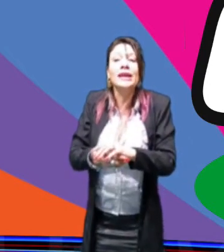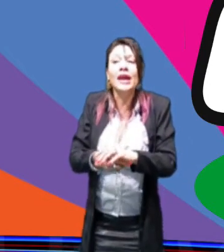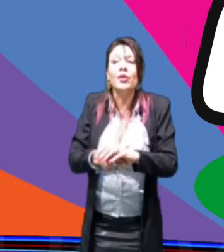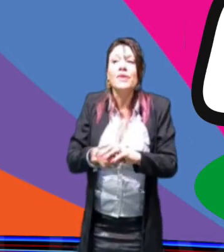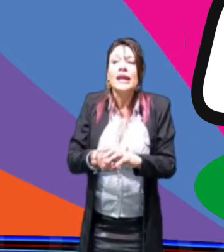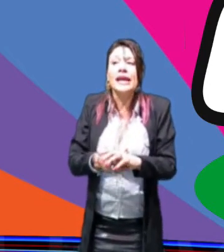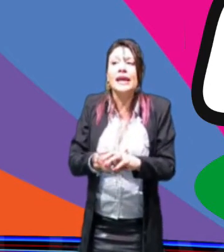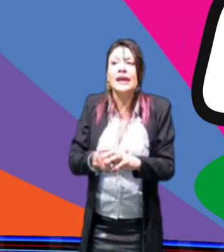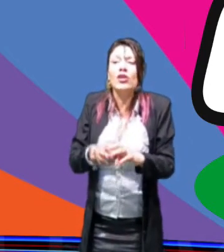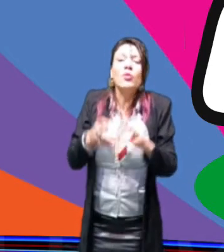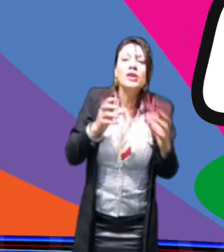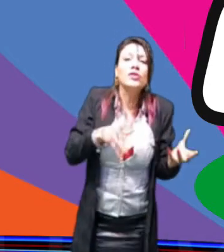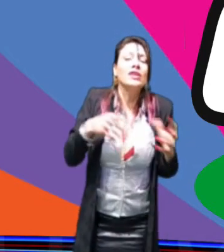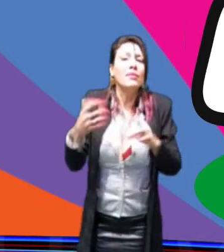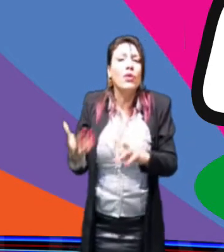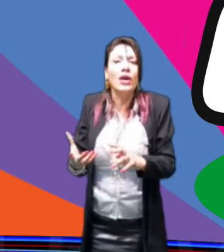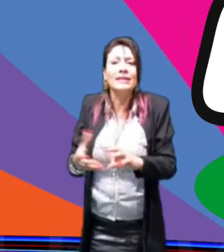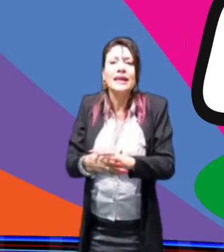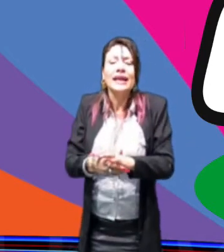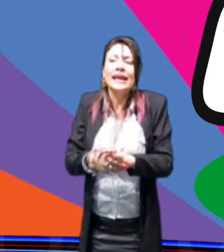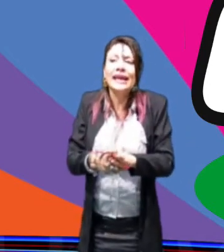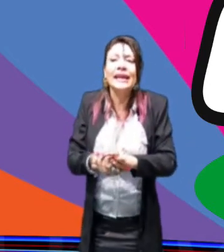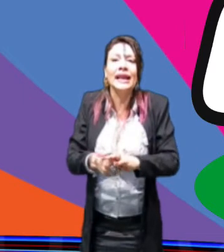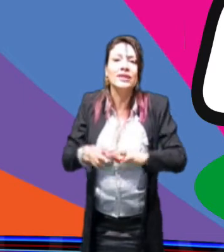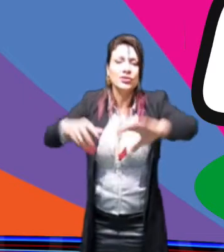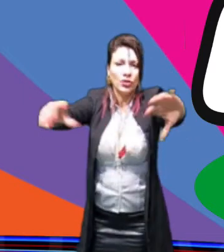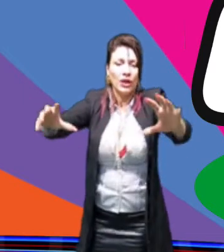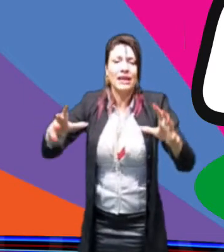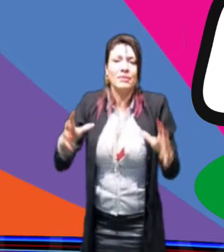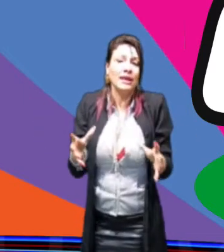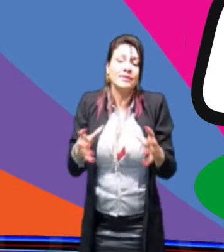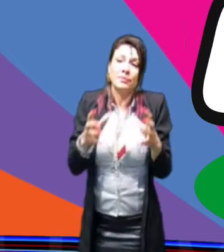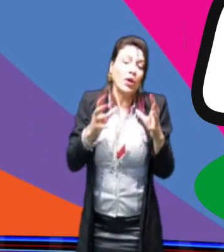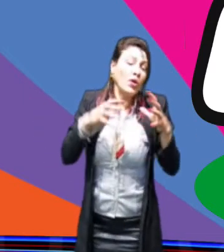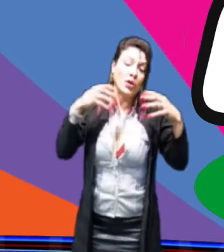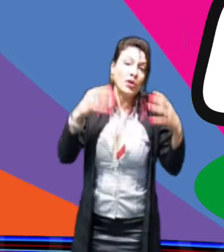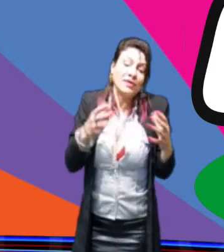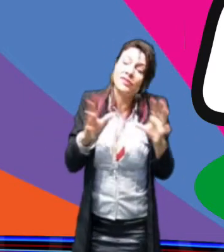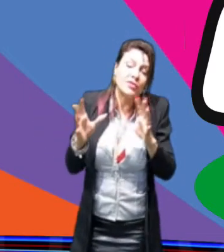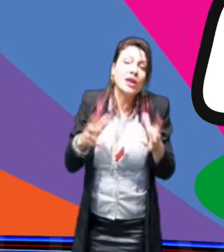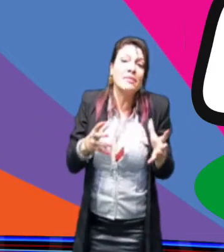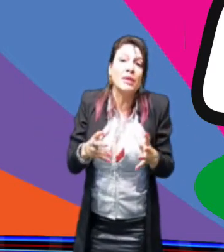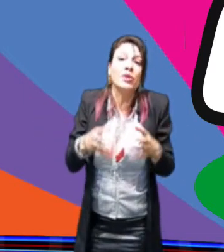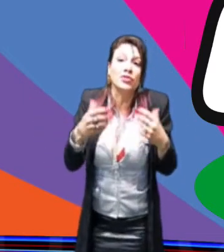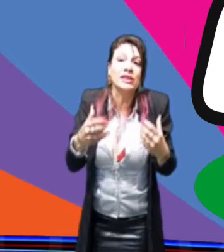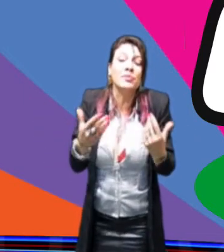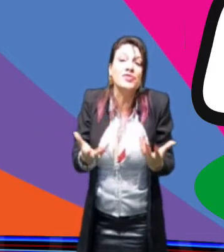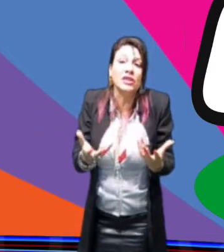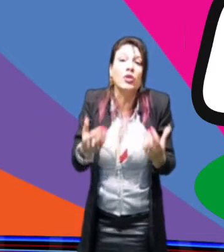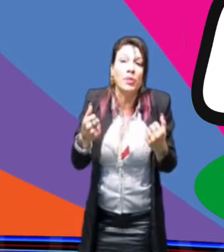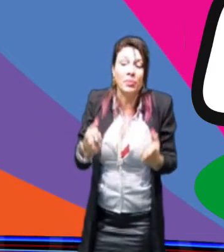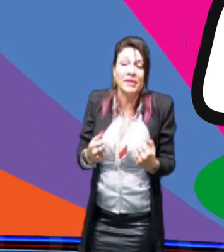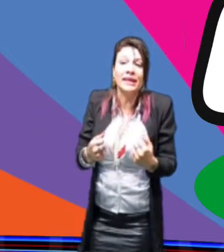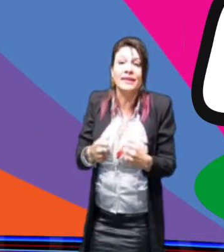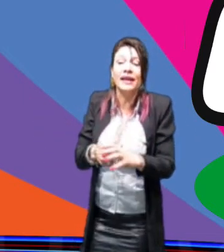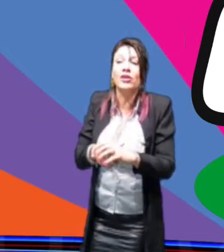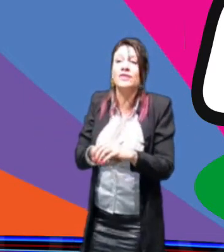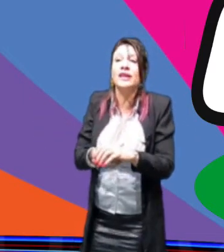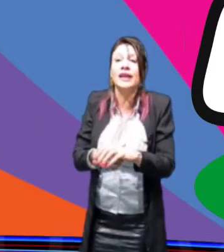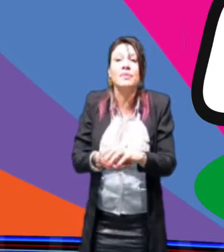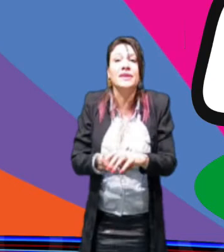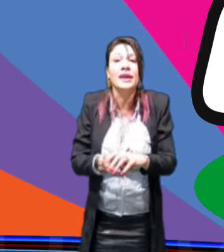claro, los mosquitos y las moscas en general son animales, son animales porque son del tipo insectos, pero pertenecen a lo que